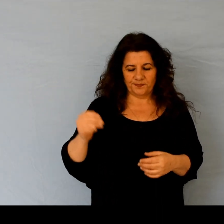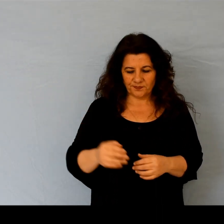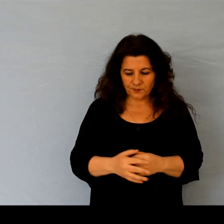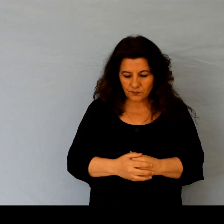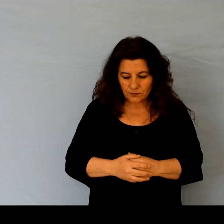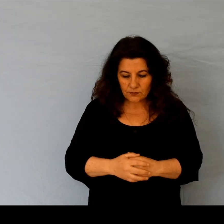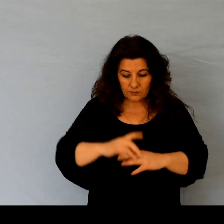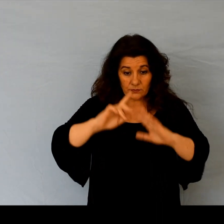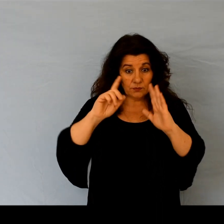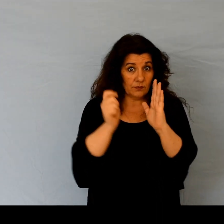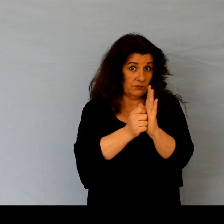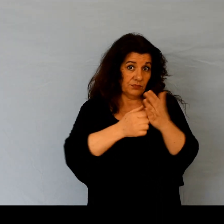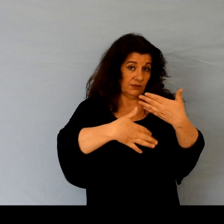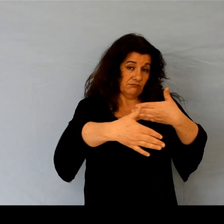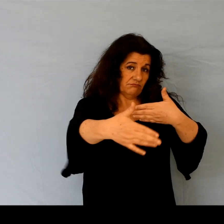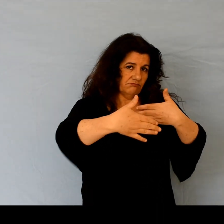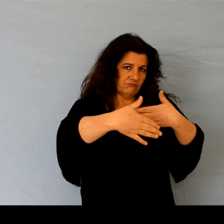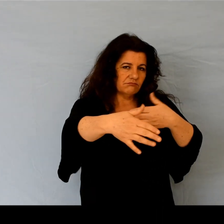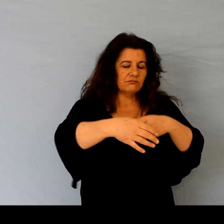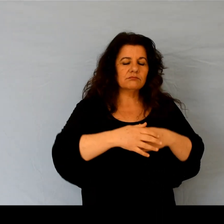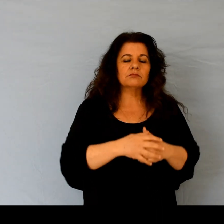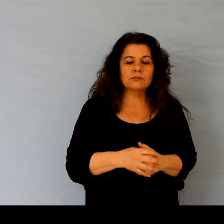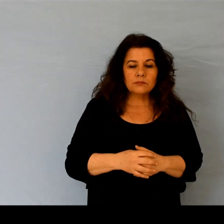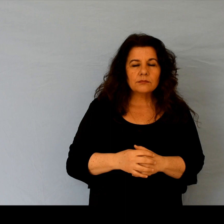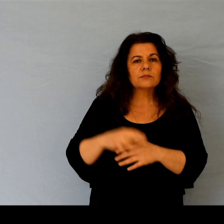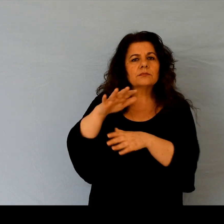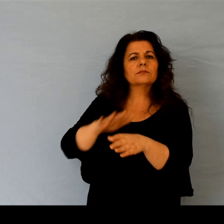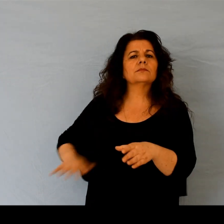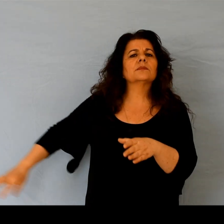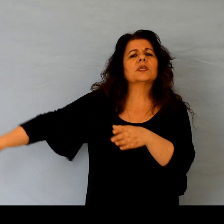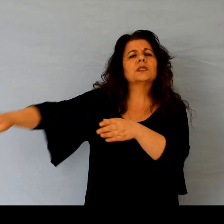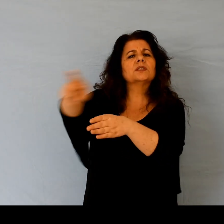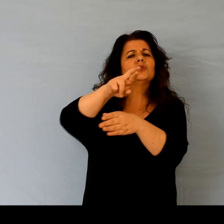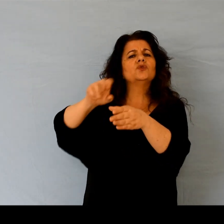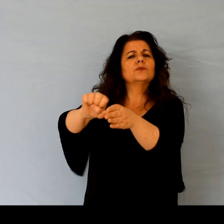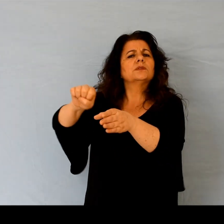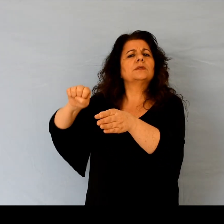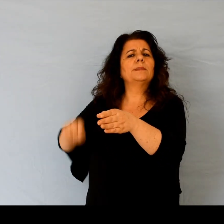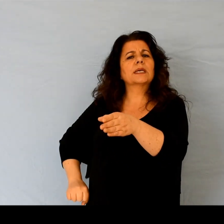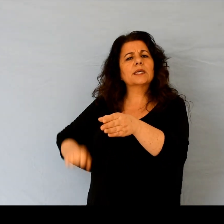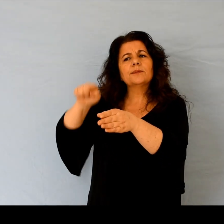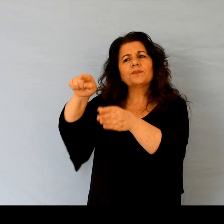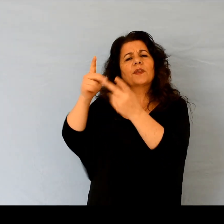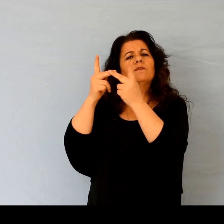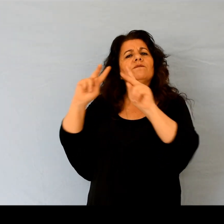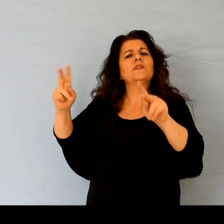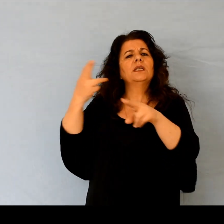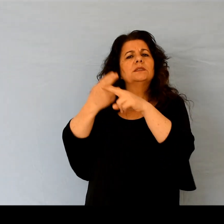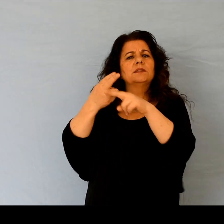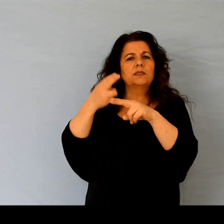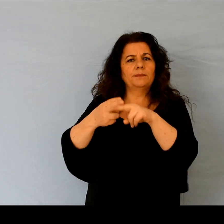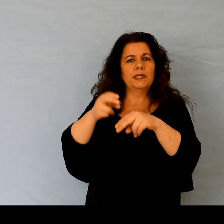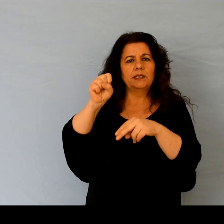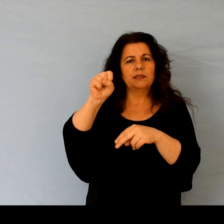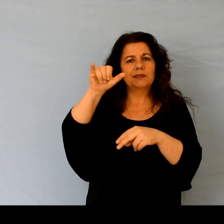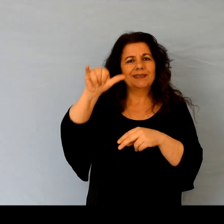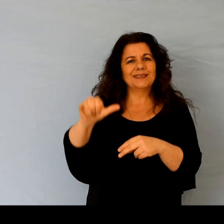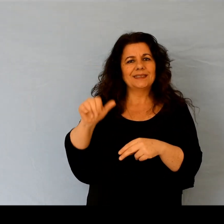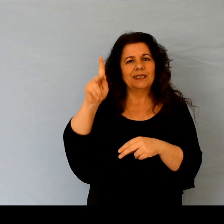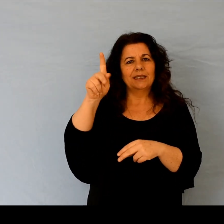En ce temps-là, Jésus arriva à une ville de Samarie, appelée Sychar, près du terrain